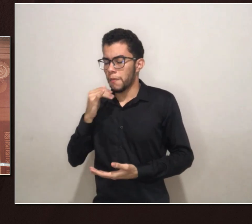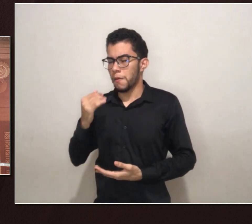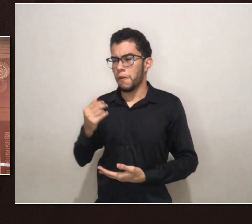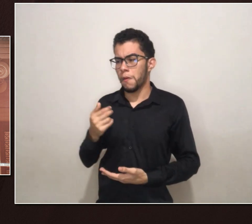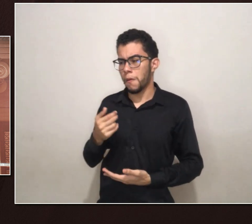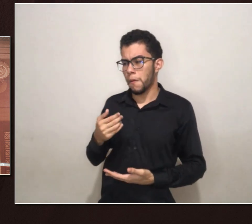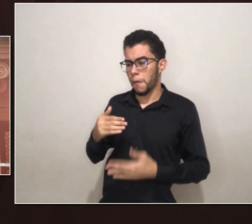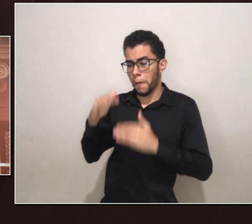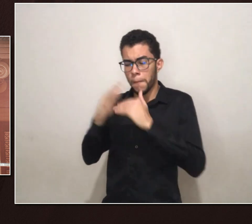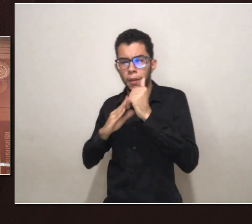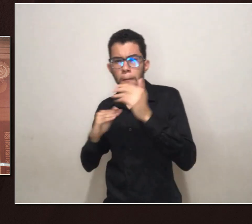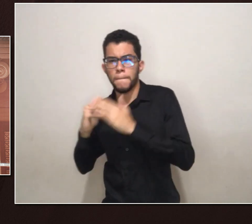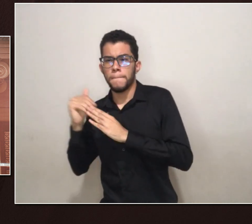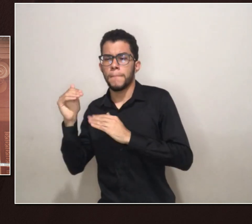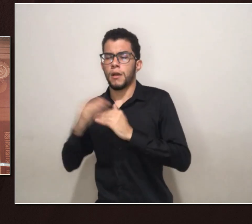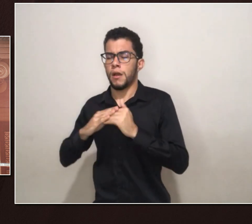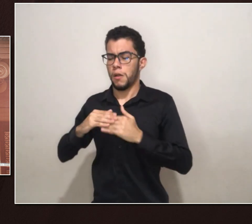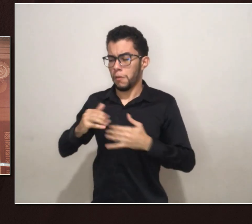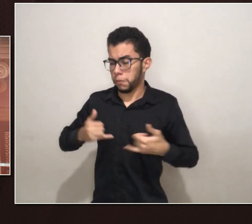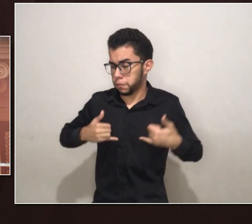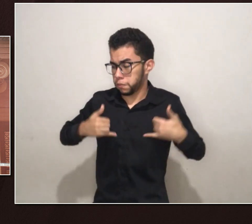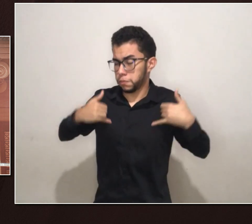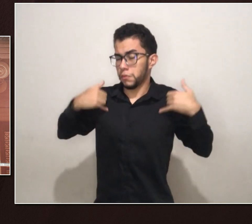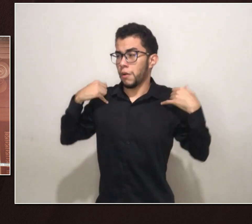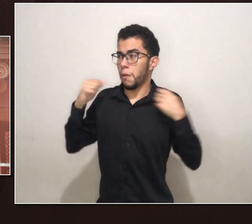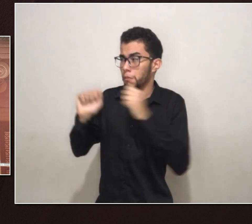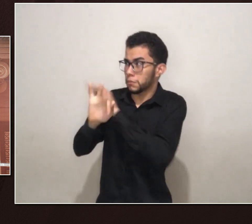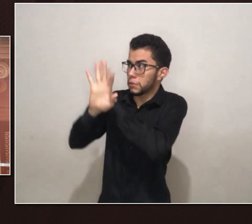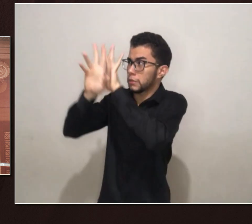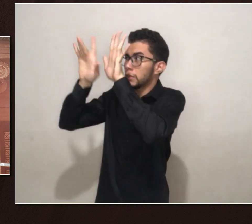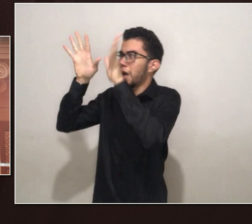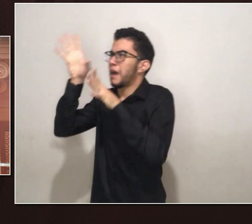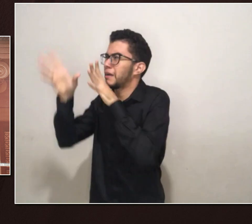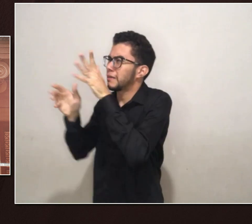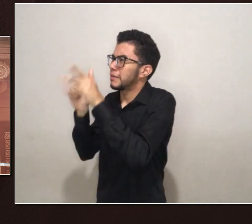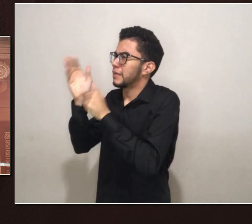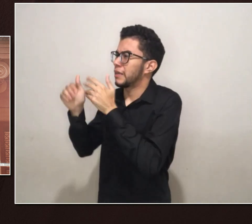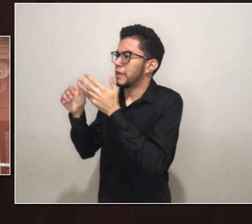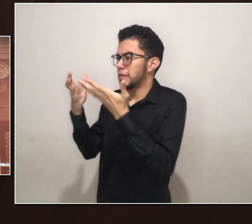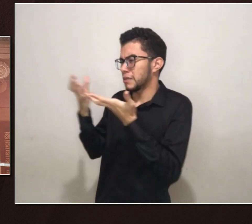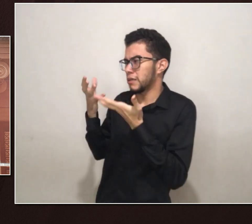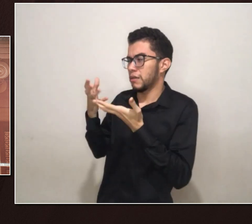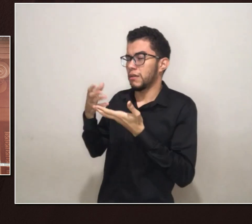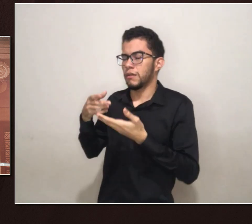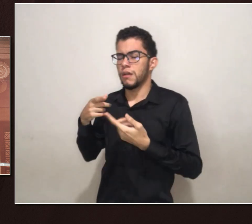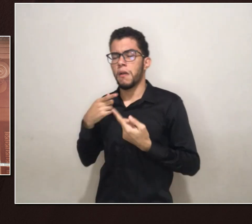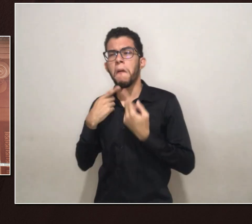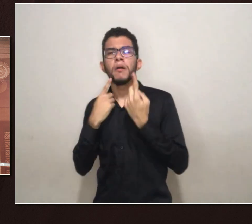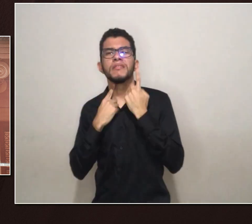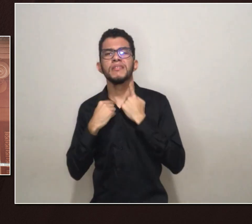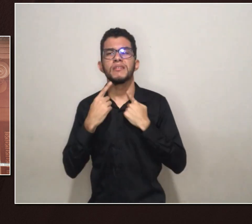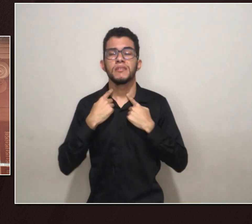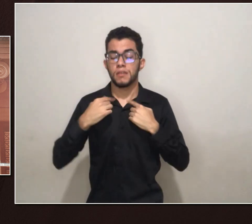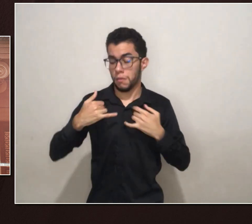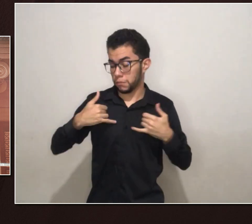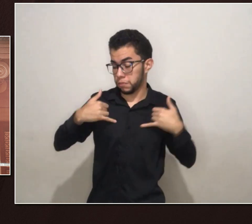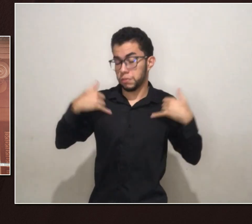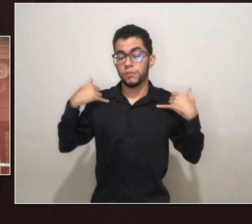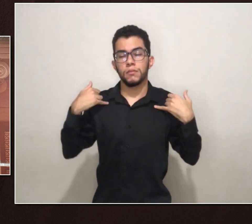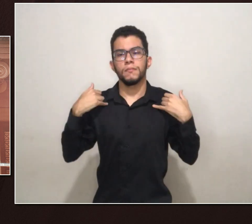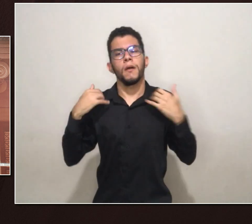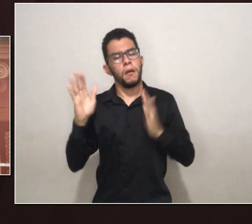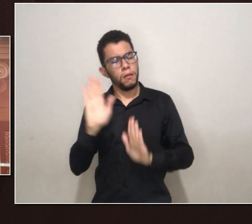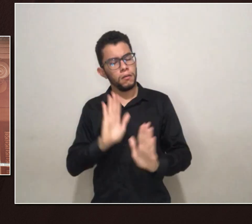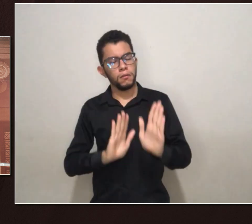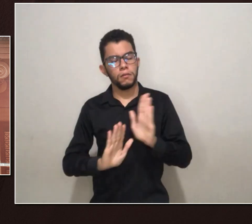nos limpe, porque nós somos homens, irmãos, não estamos livres disso. Então, que o Senhor possa nos limpar, manter-nos sempre um